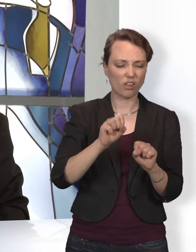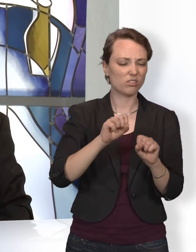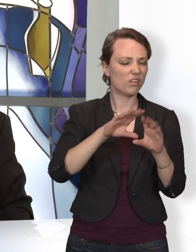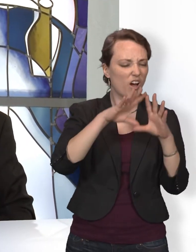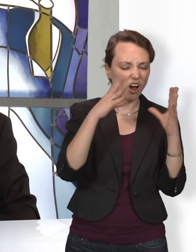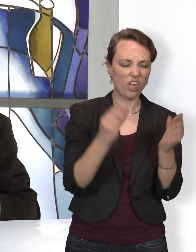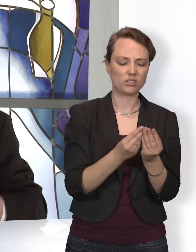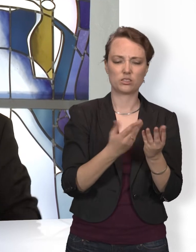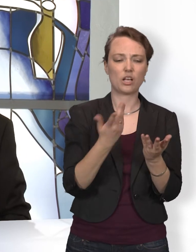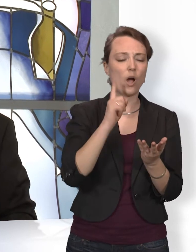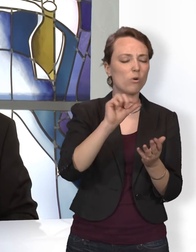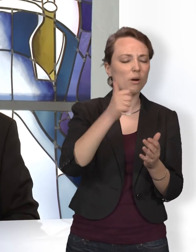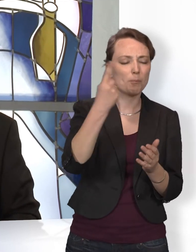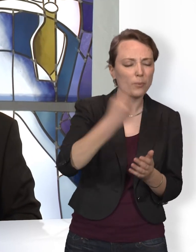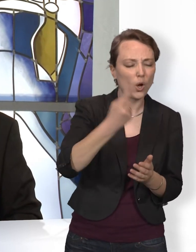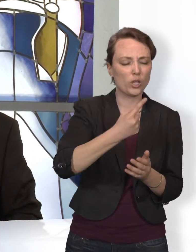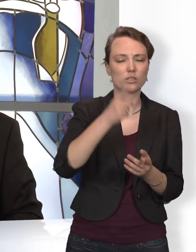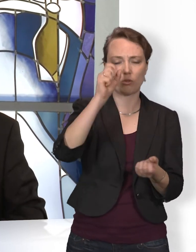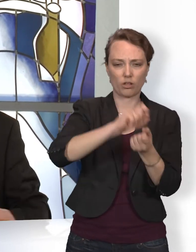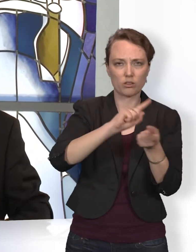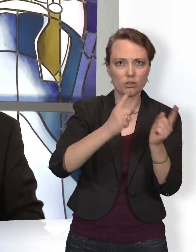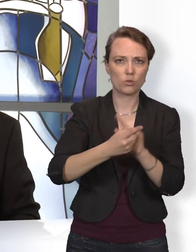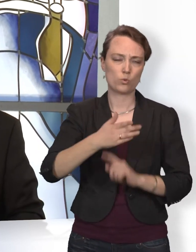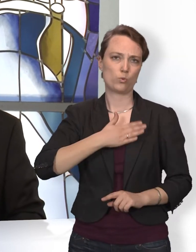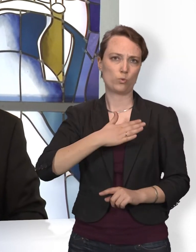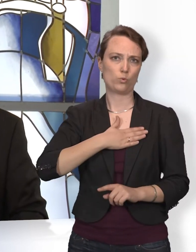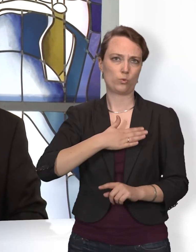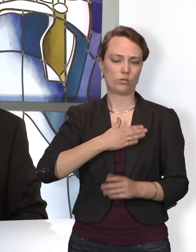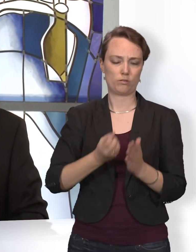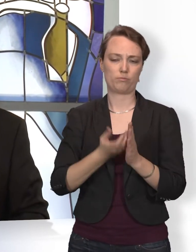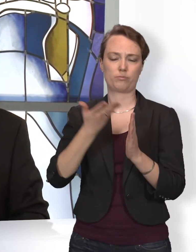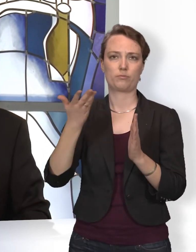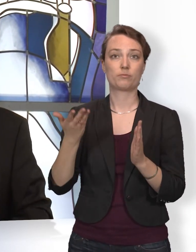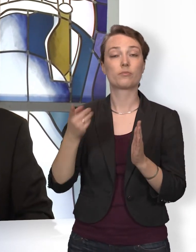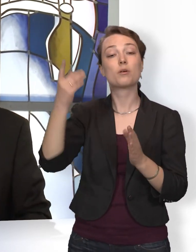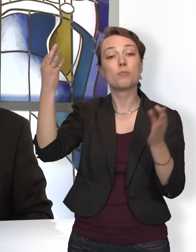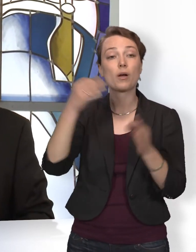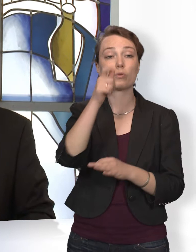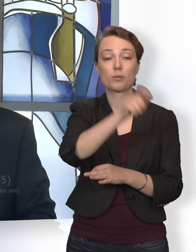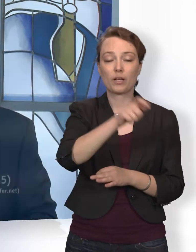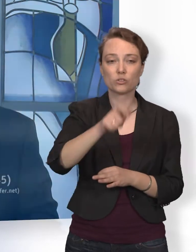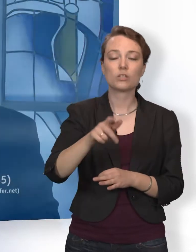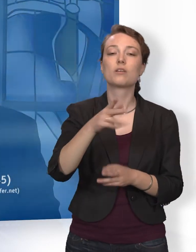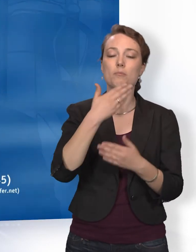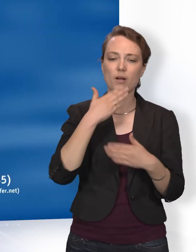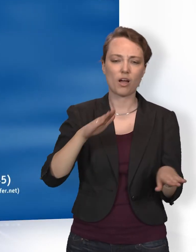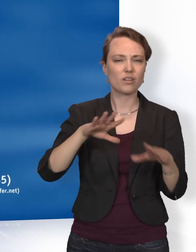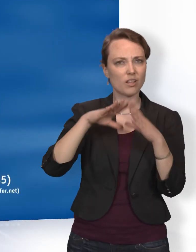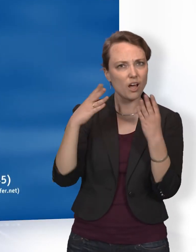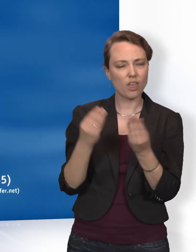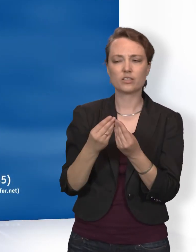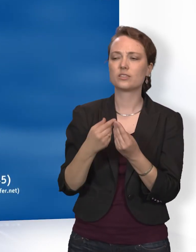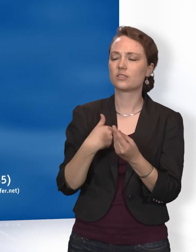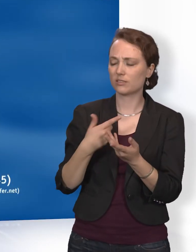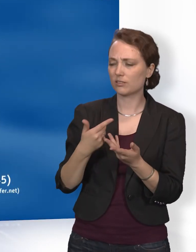Gutes entstehen lassen kann und will. Dafür braucht er Menschen, die sich alle Dinge zum Besten dienen lassen. Ich glaube